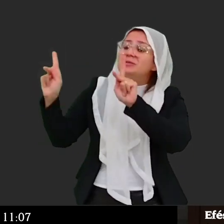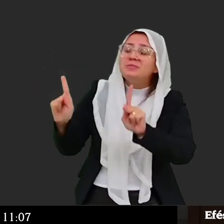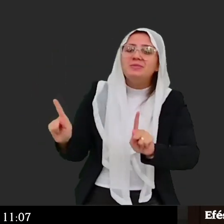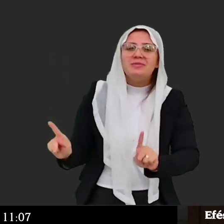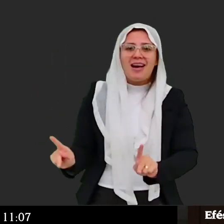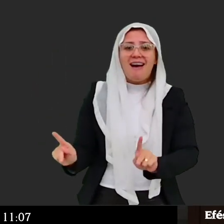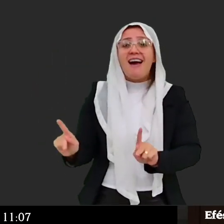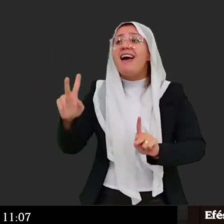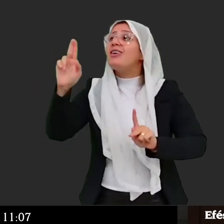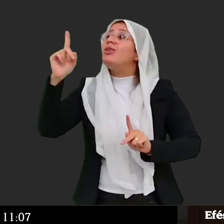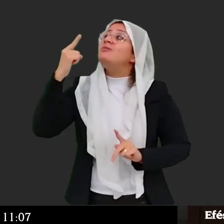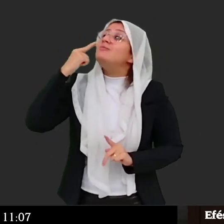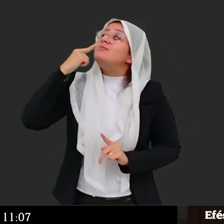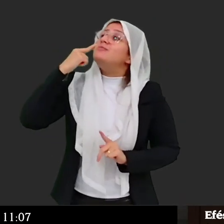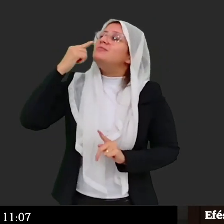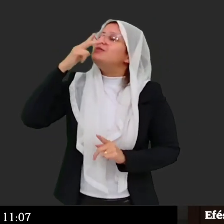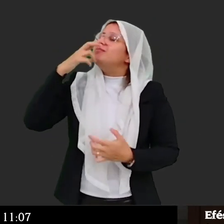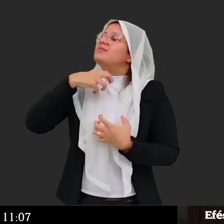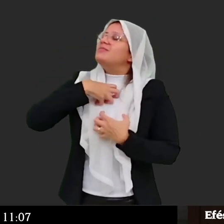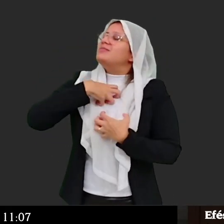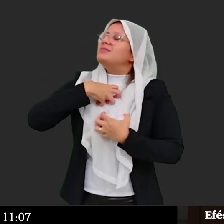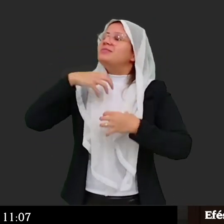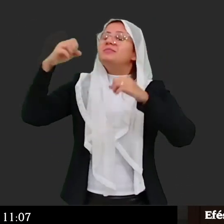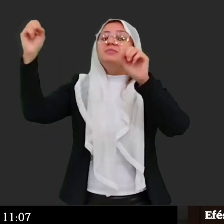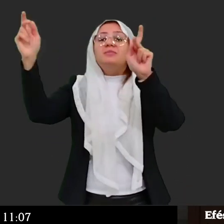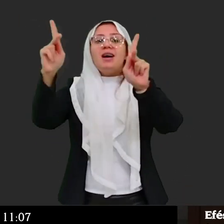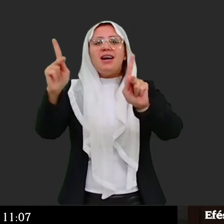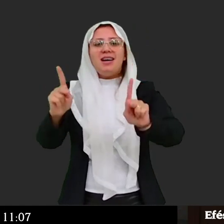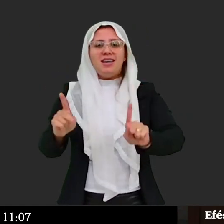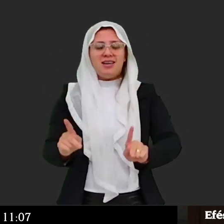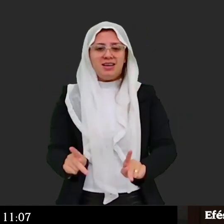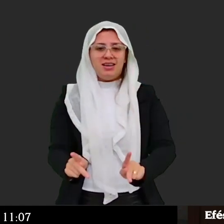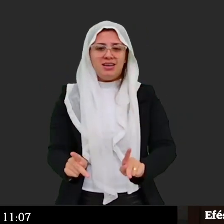em Israel.